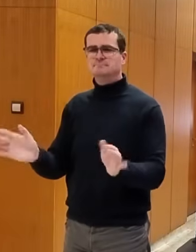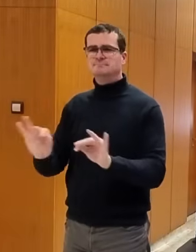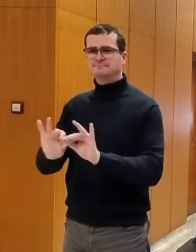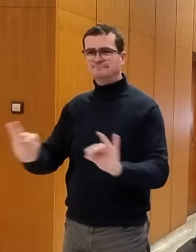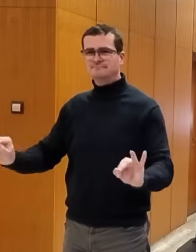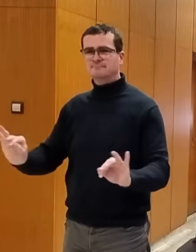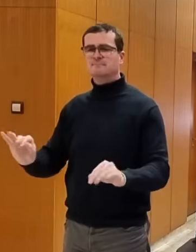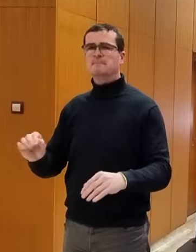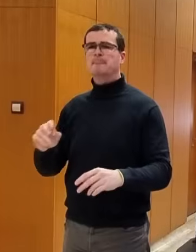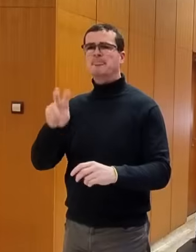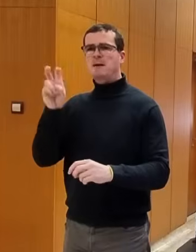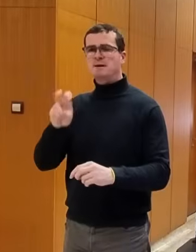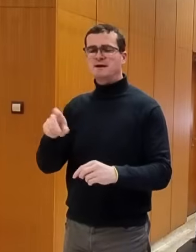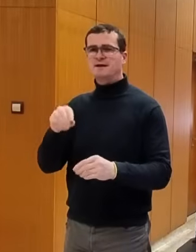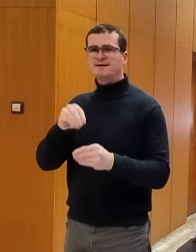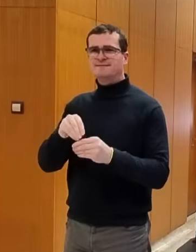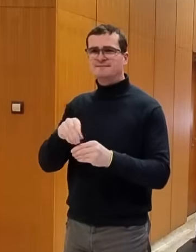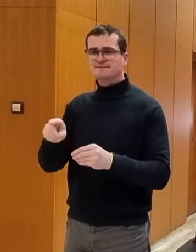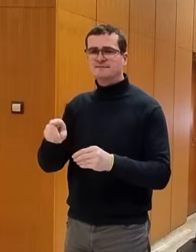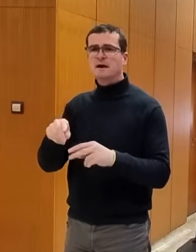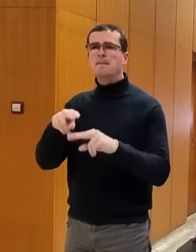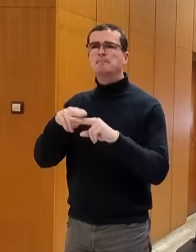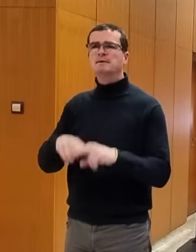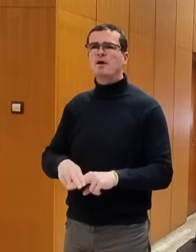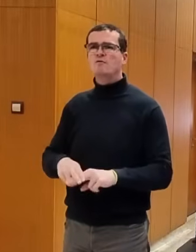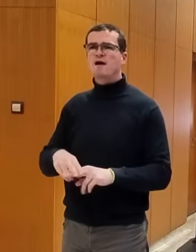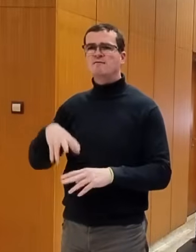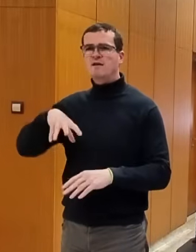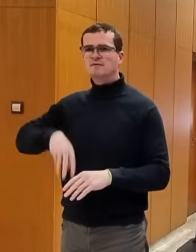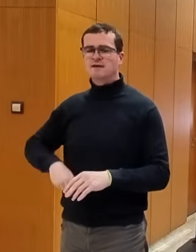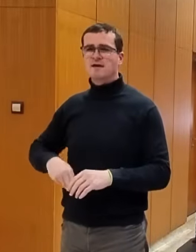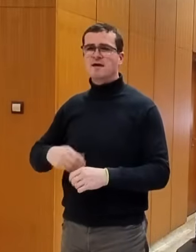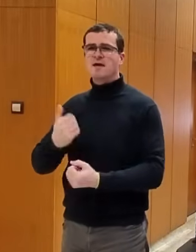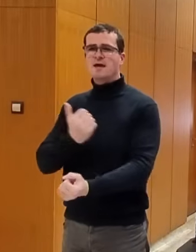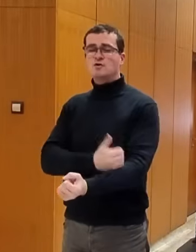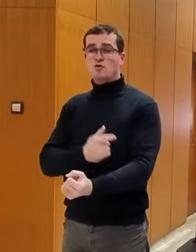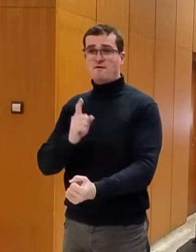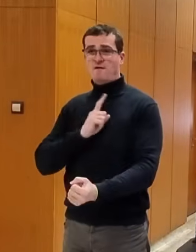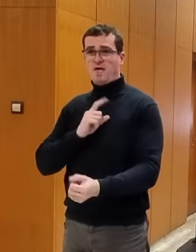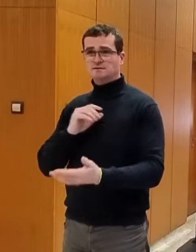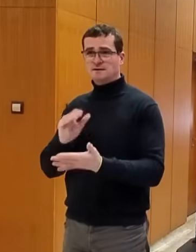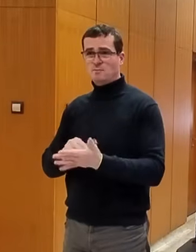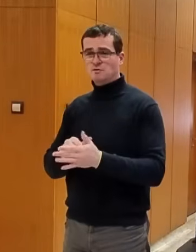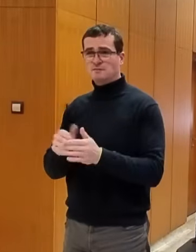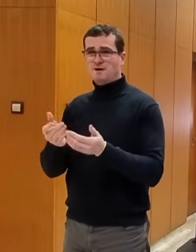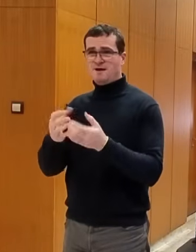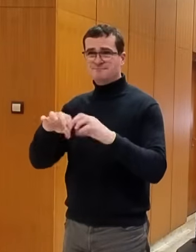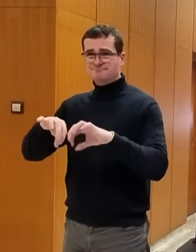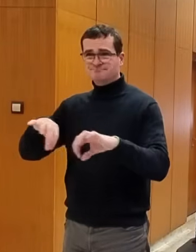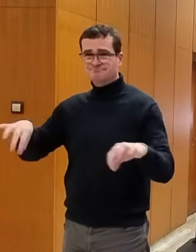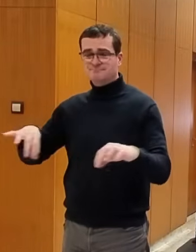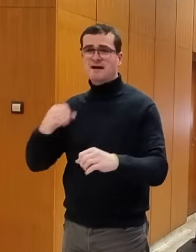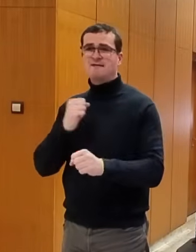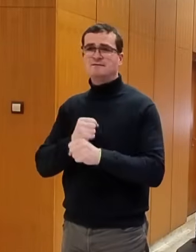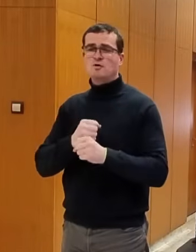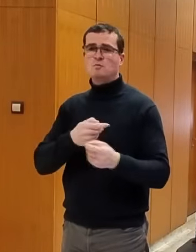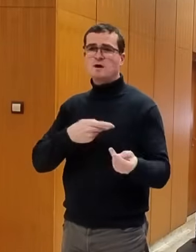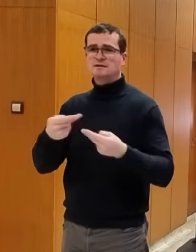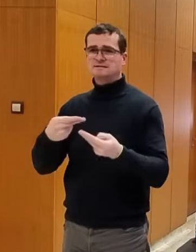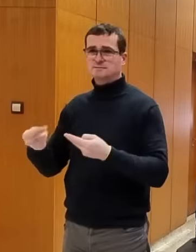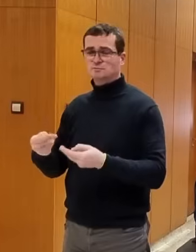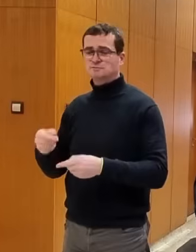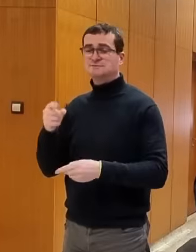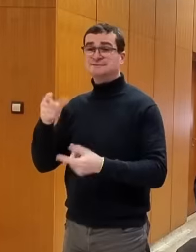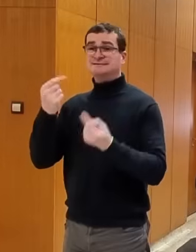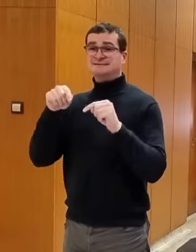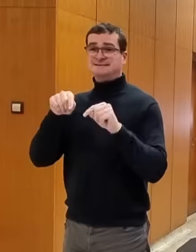v paragrafovom znení samotné prechovávanie týchto drog pre vlastnú potrebu a pre výrobu a distribúciu.